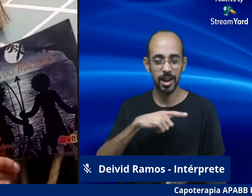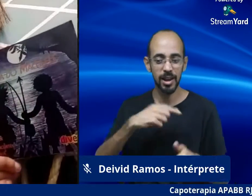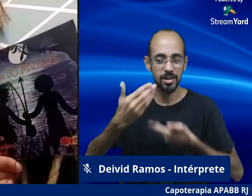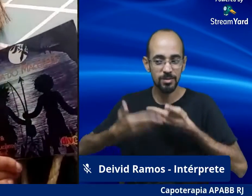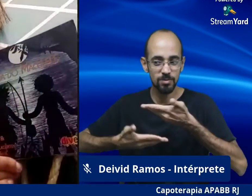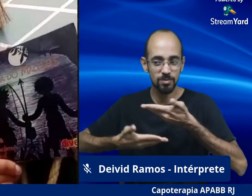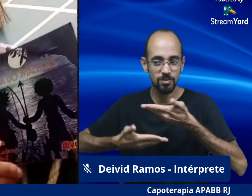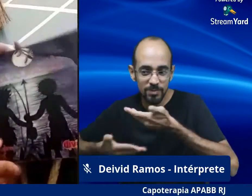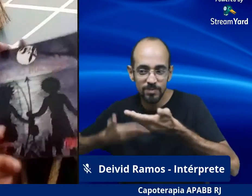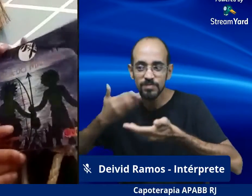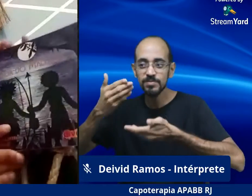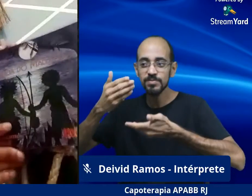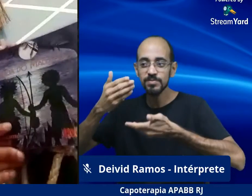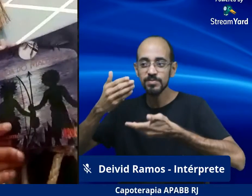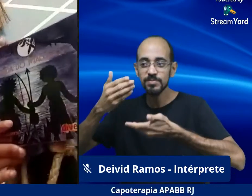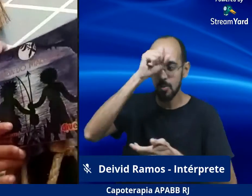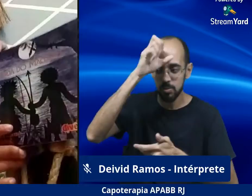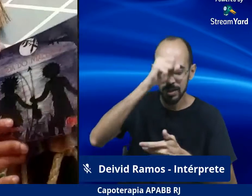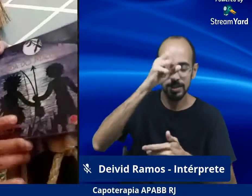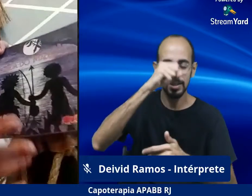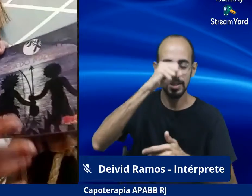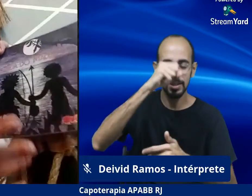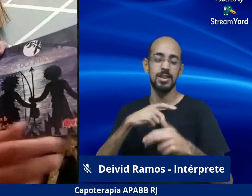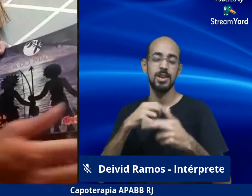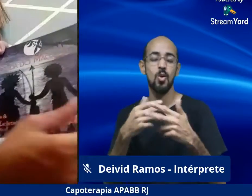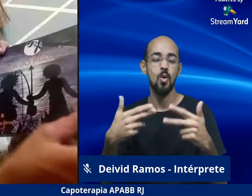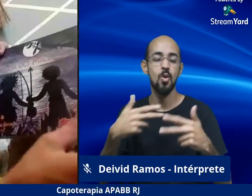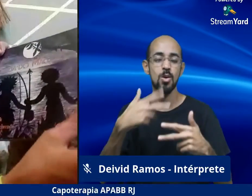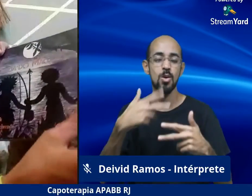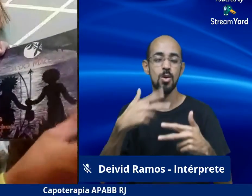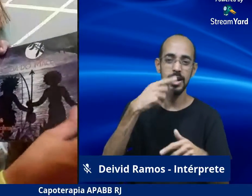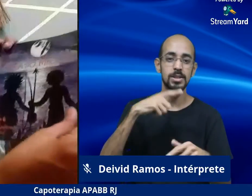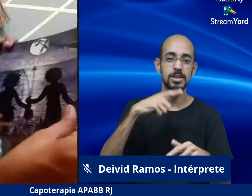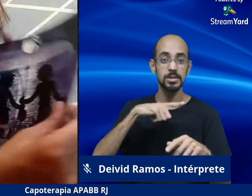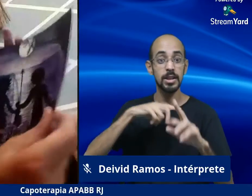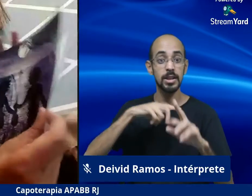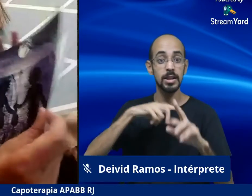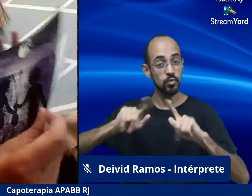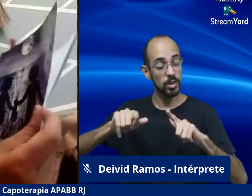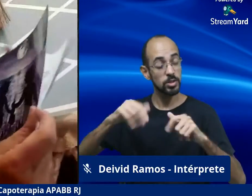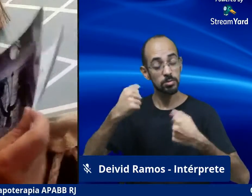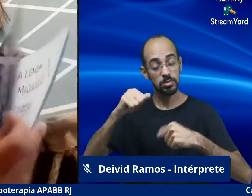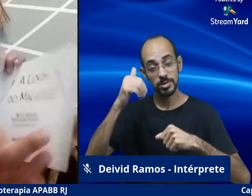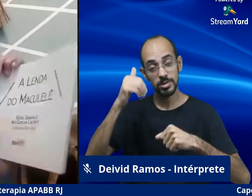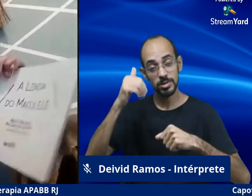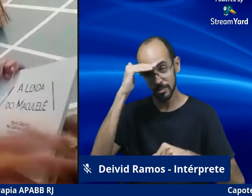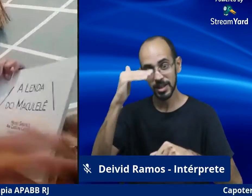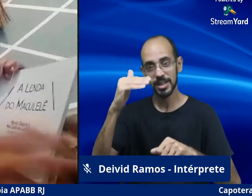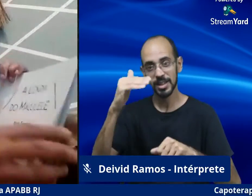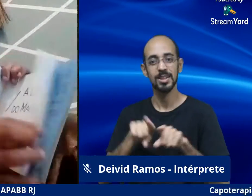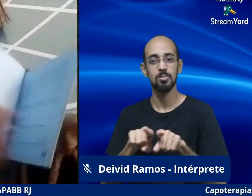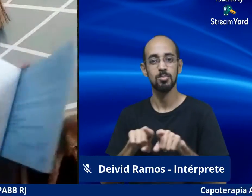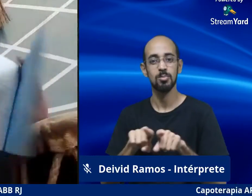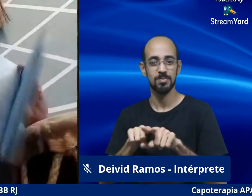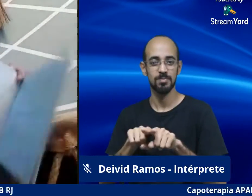parecidas e tem coisas diferentes que a gente tem que respeitar. Então, vamos lá para a história? A lenda do